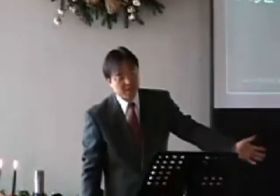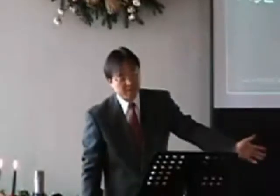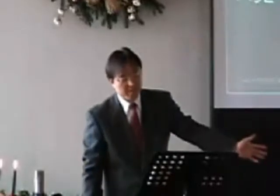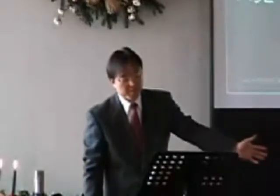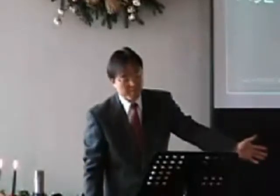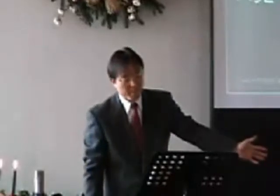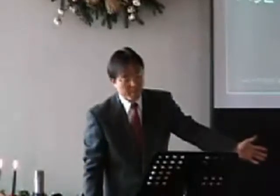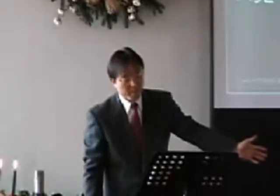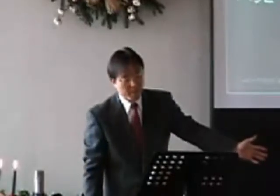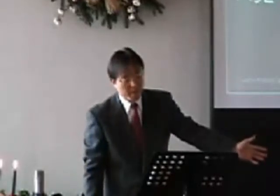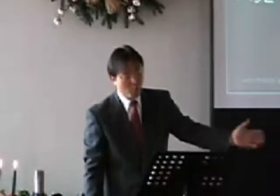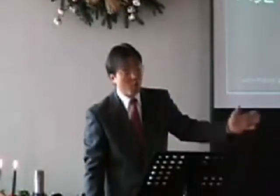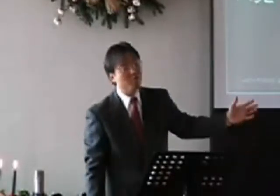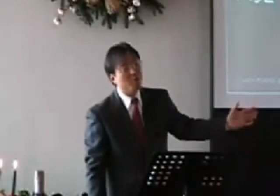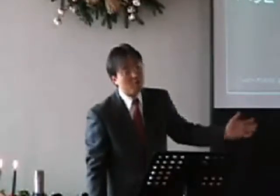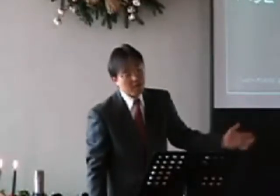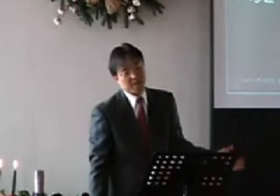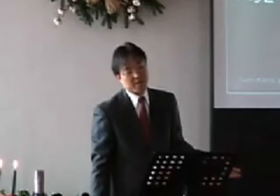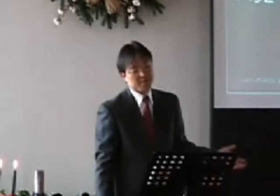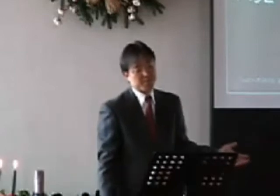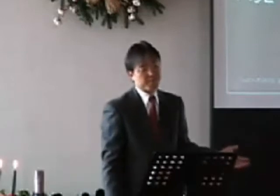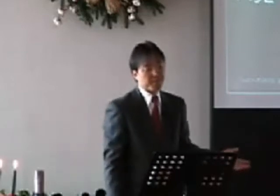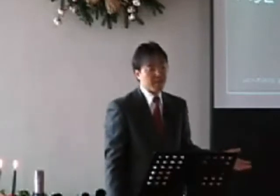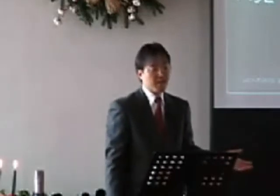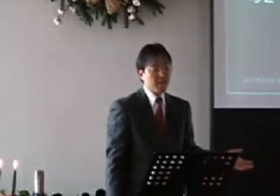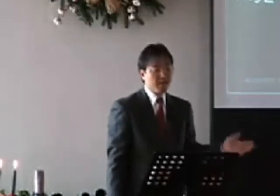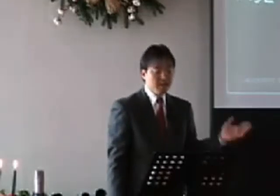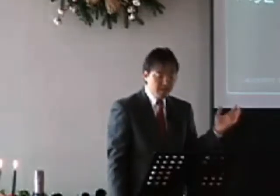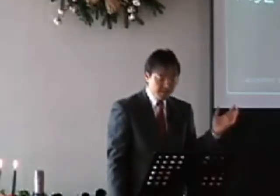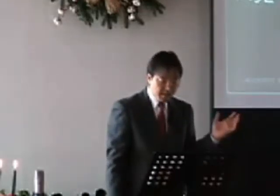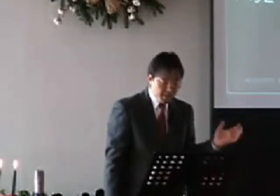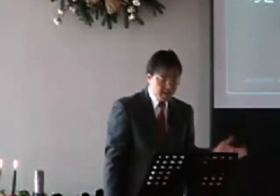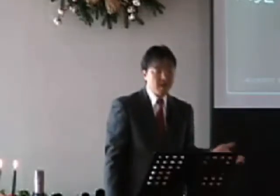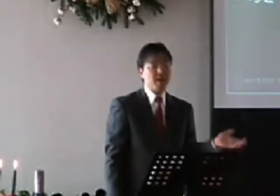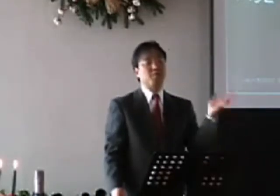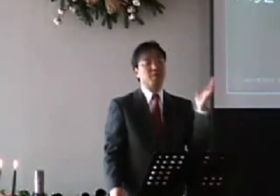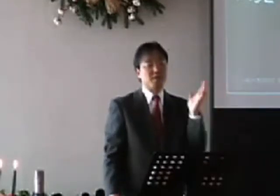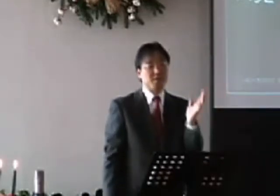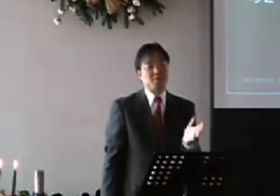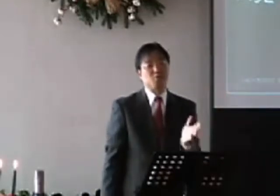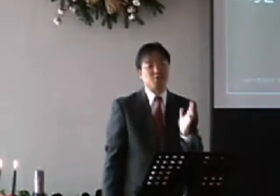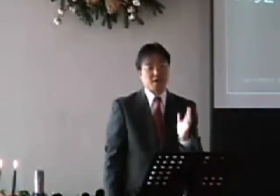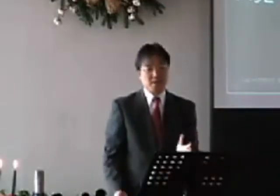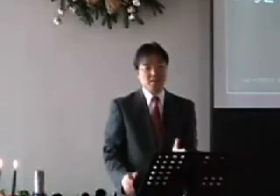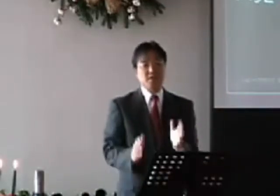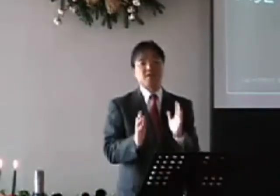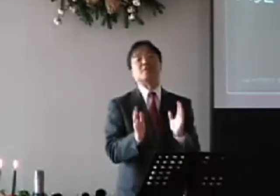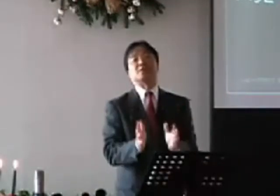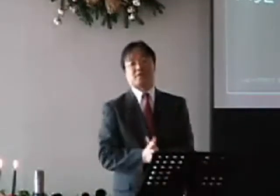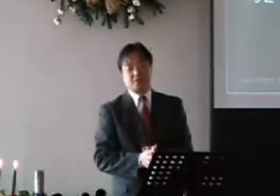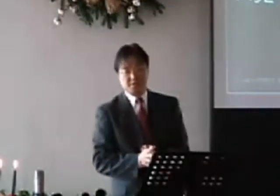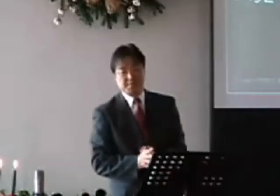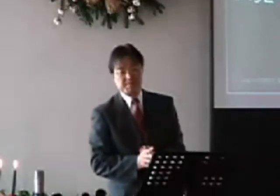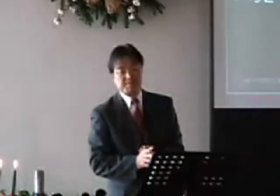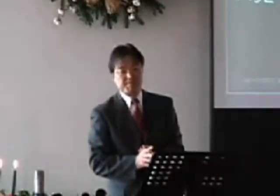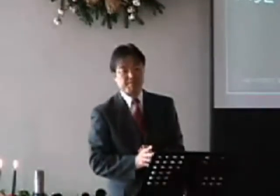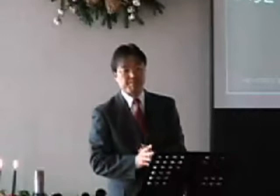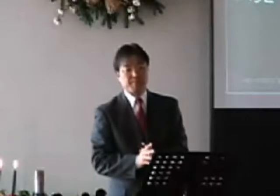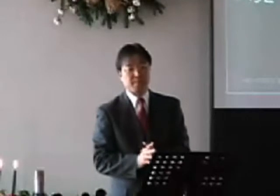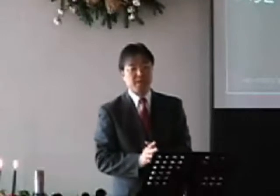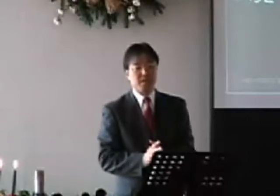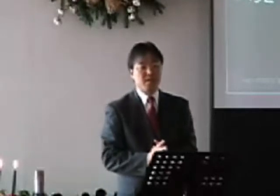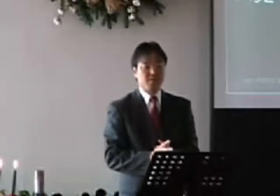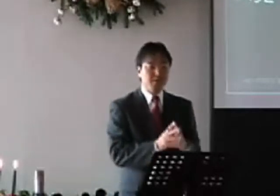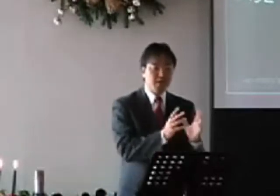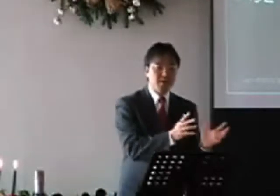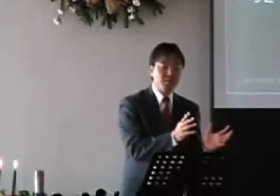博士たちは何千キロも離れてたところから星を見てイエス様のところに来てイエス様を見つけました。でも本当